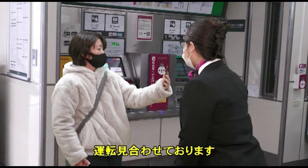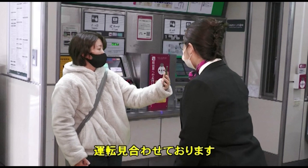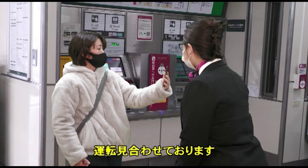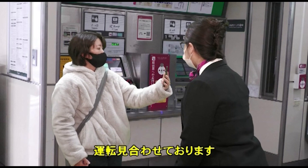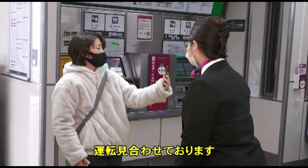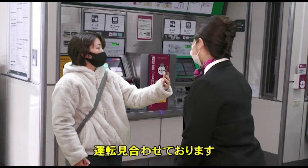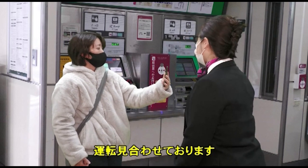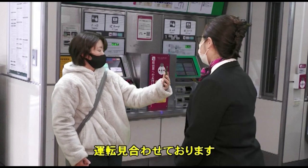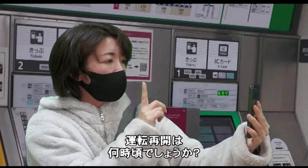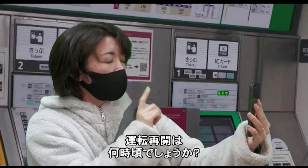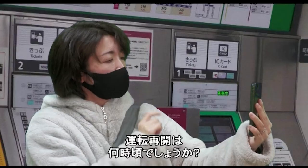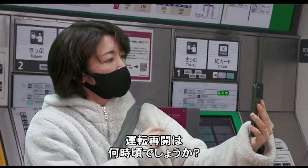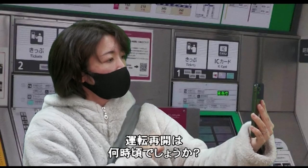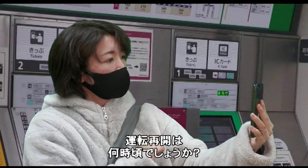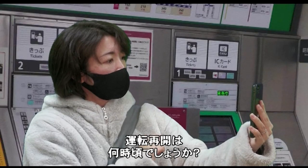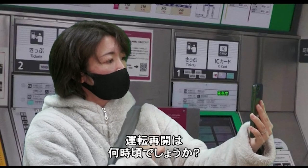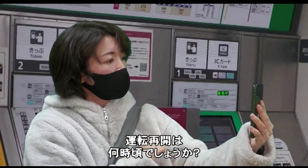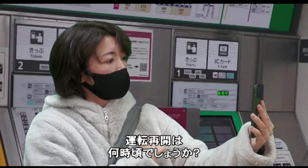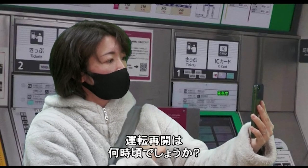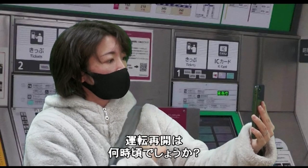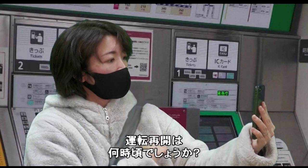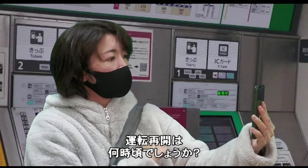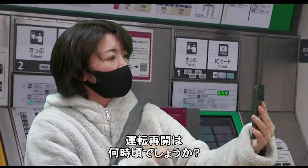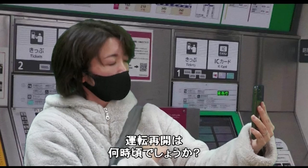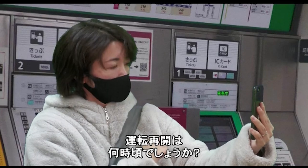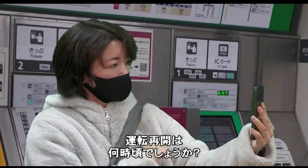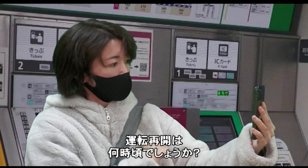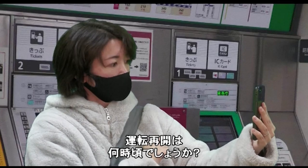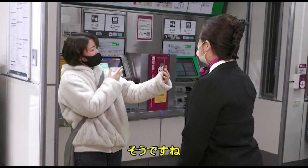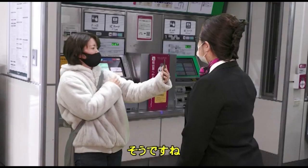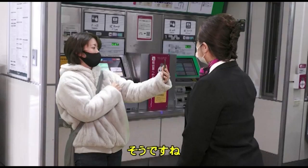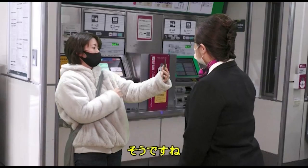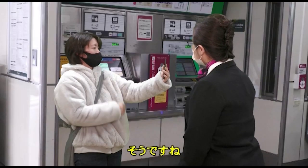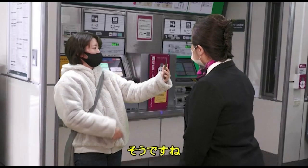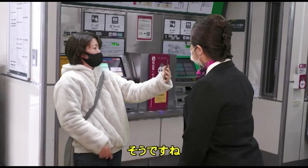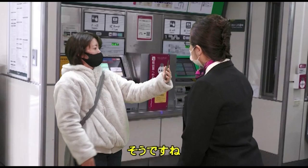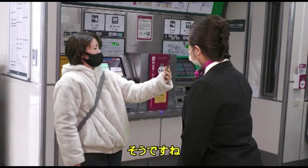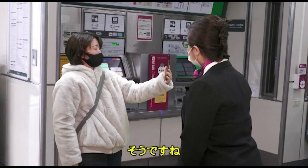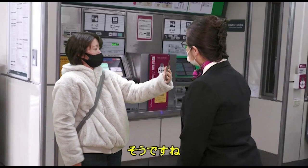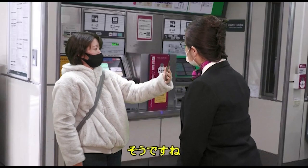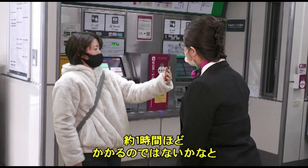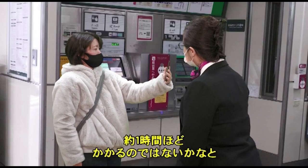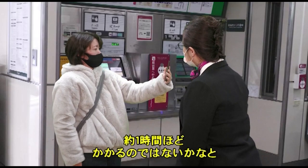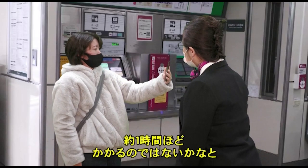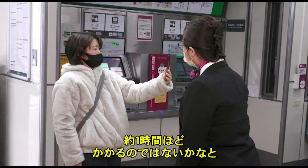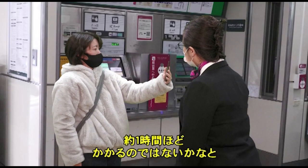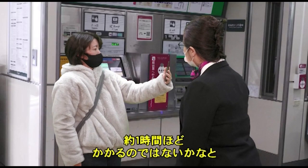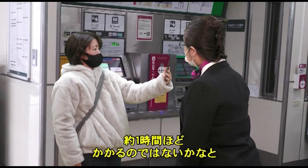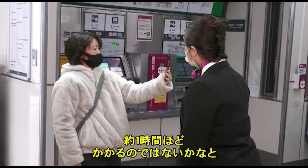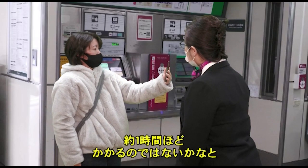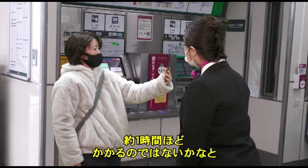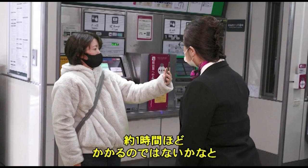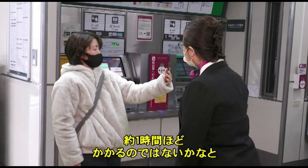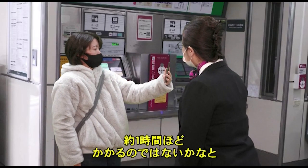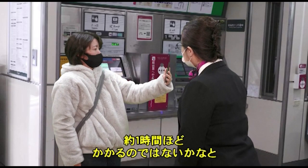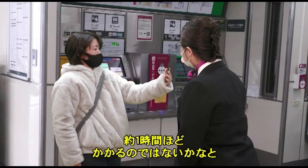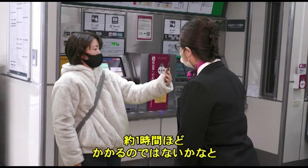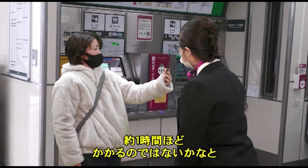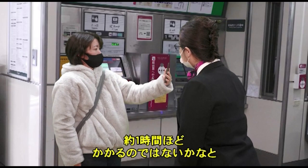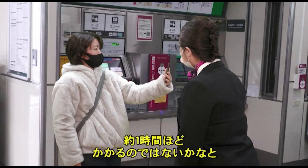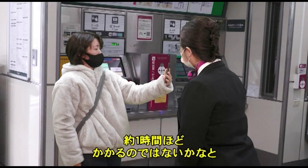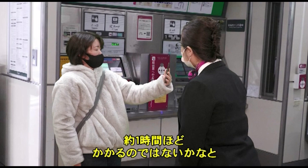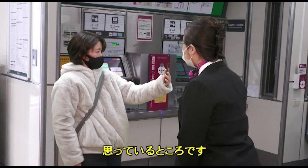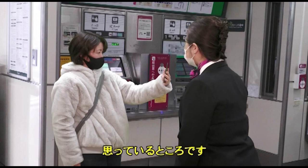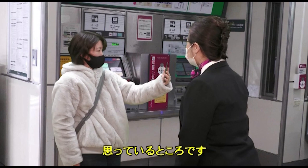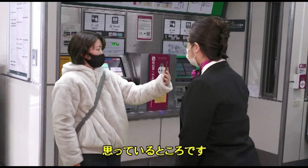しております。 運転再開は何時頃でしょうか。 そうですね、今から約1時間ほどかかるの